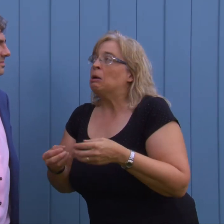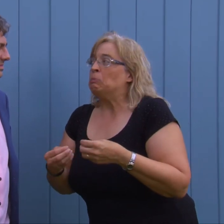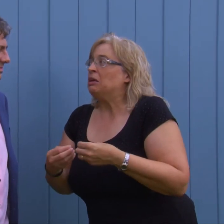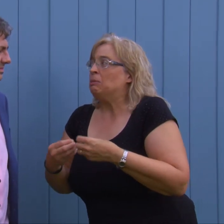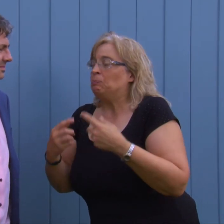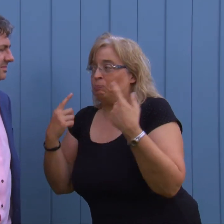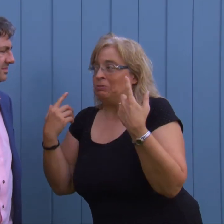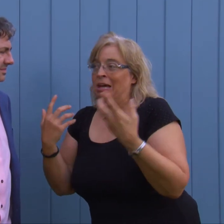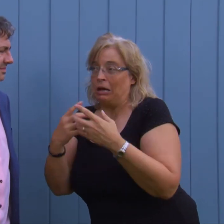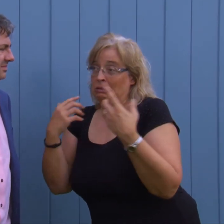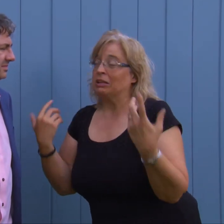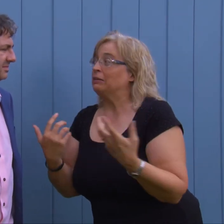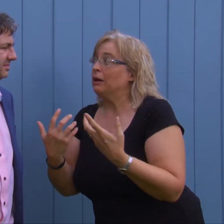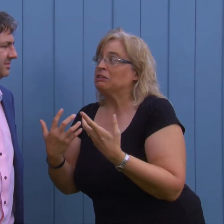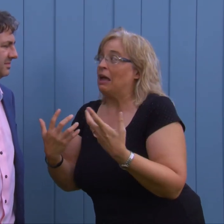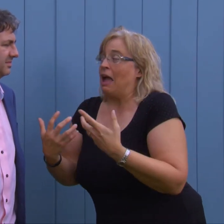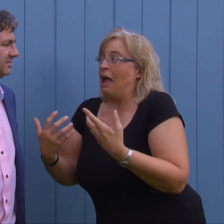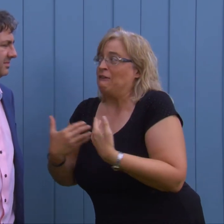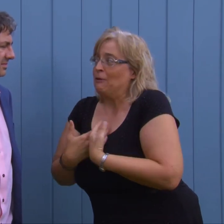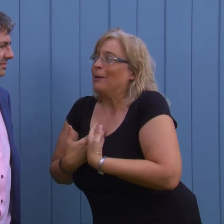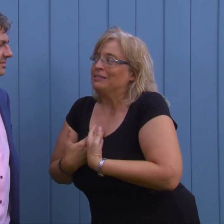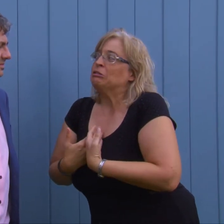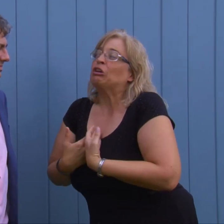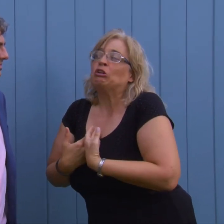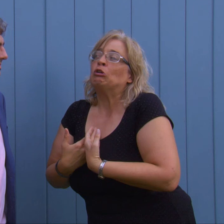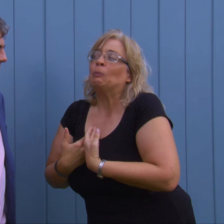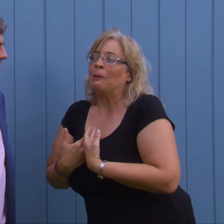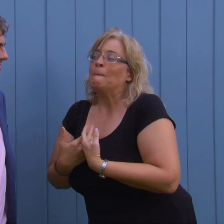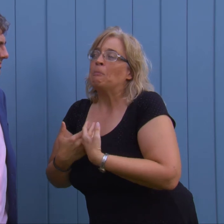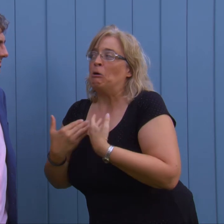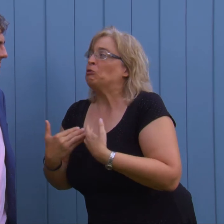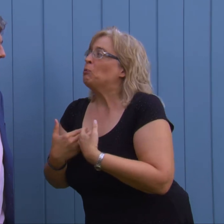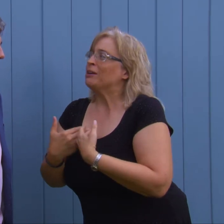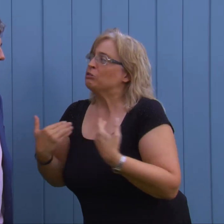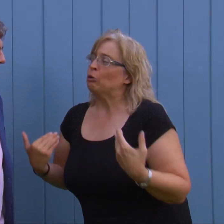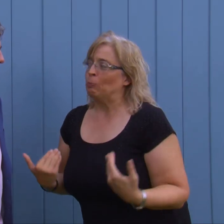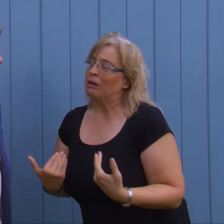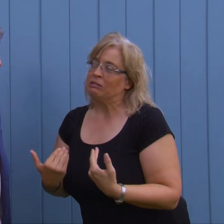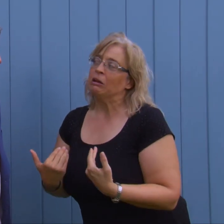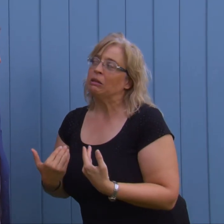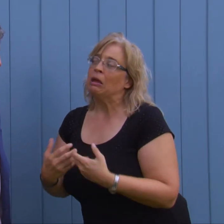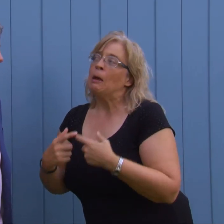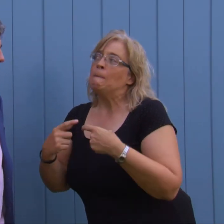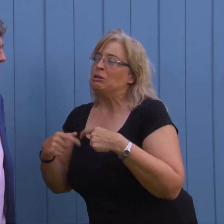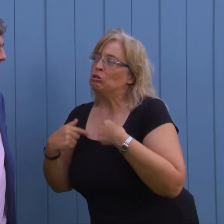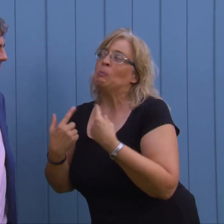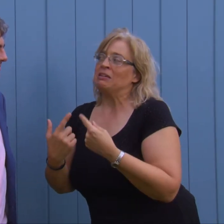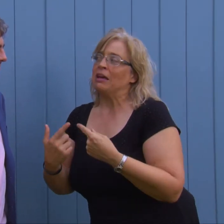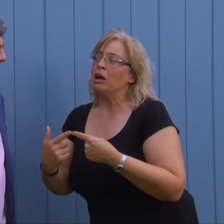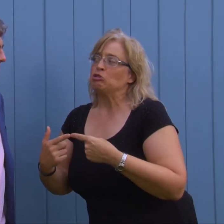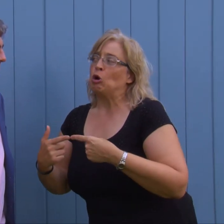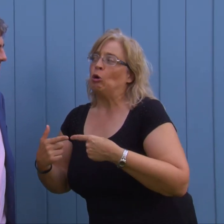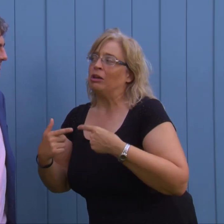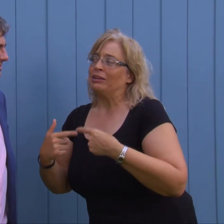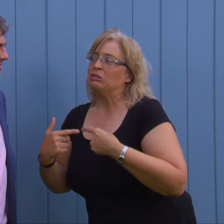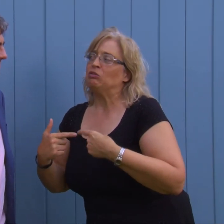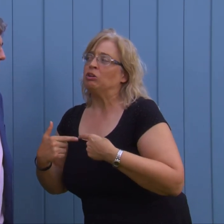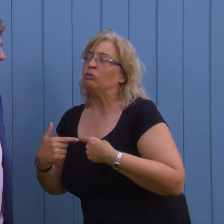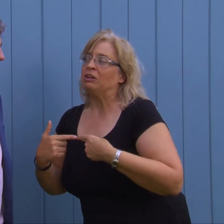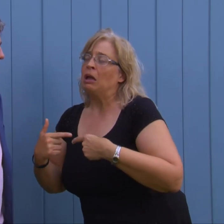mais dans notre tête, elle fait partie de notre groupe. On ne veut pas exclure personne, oui. Mais ce message, on a de la difficulté